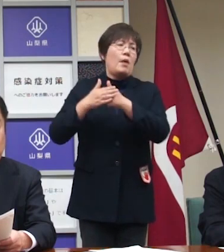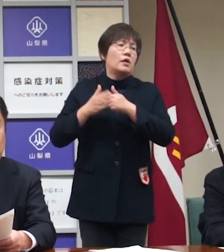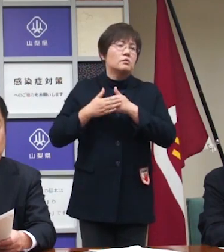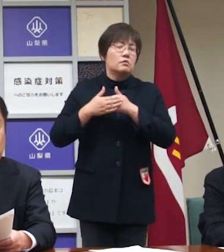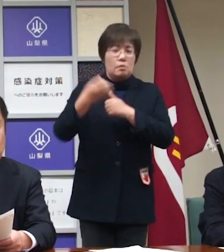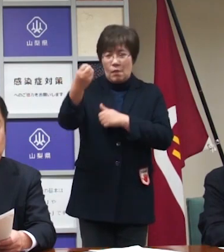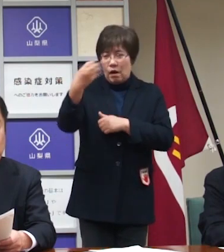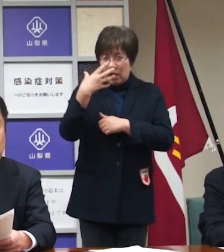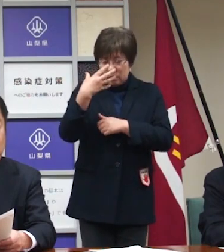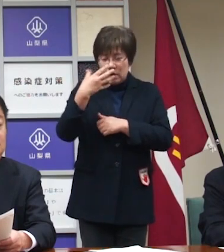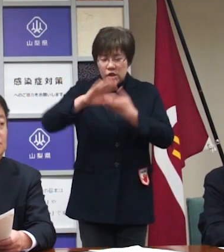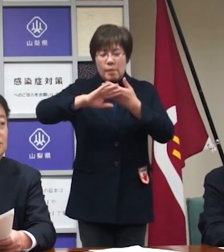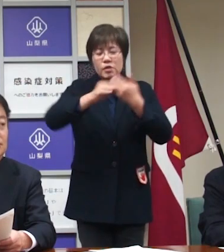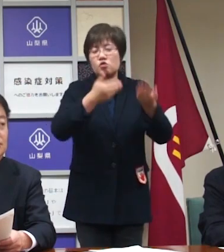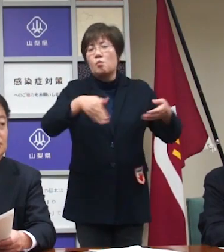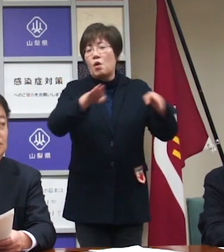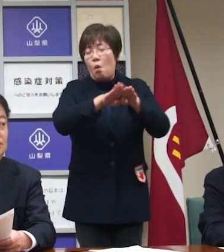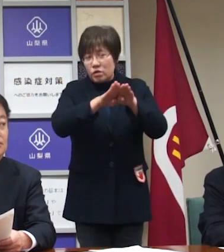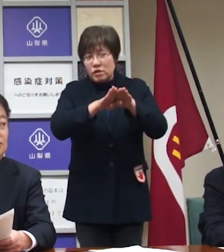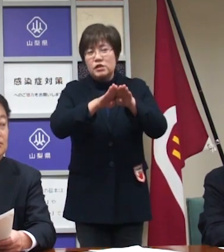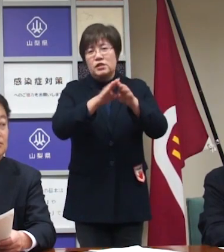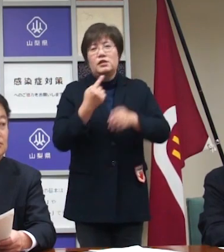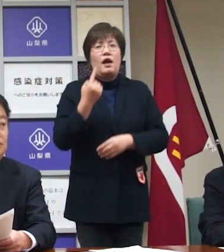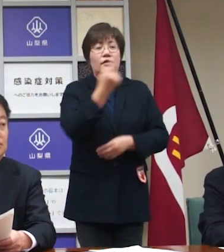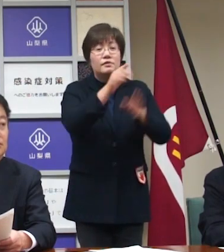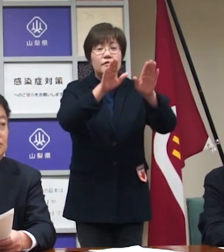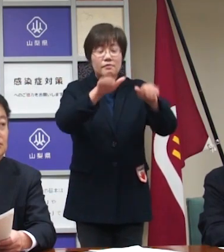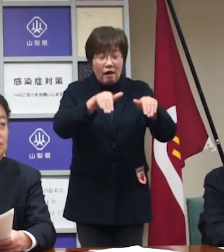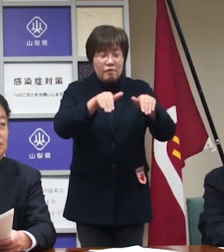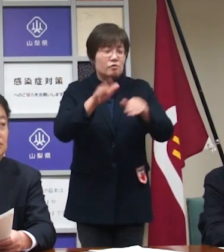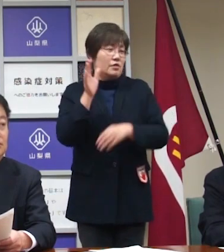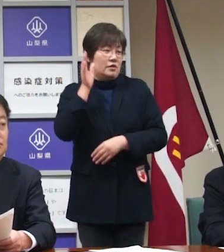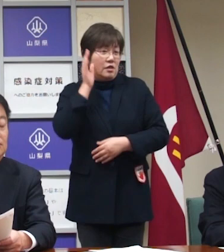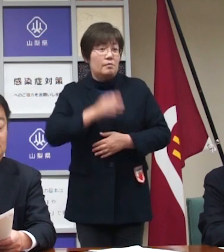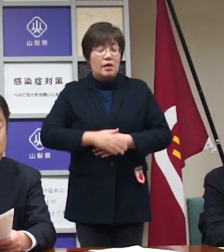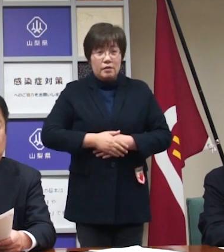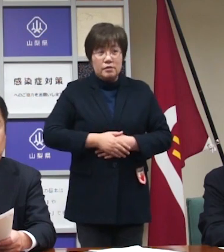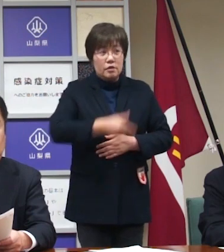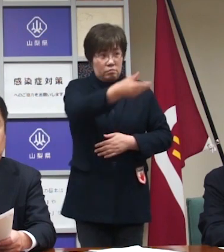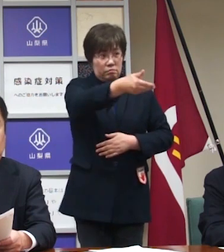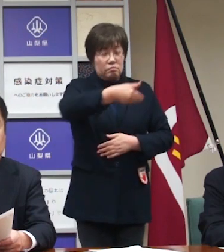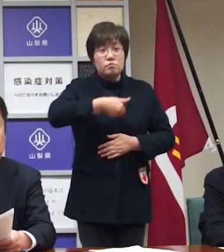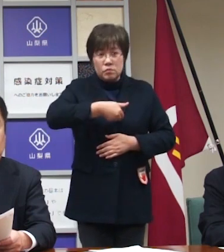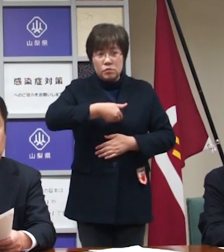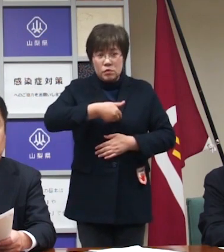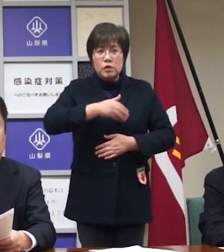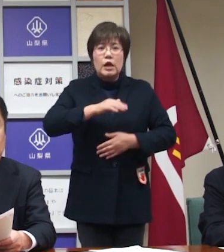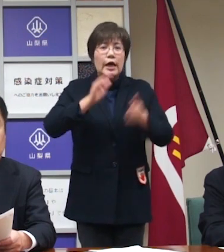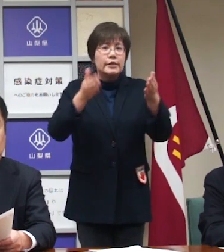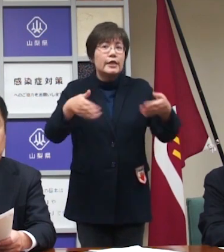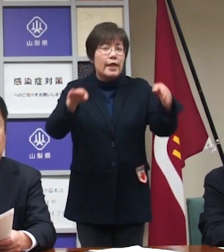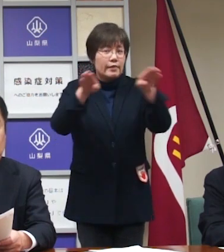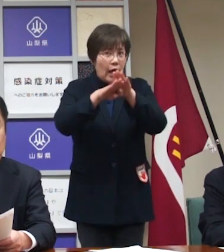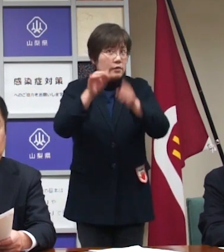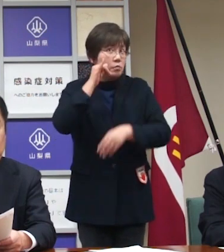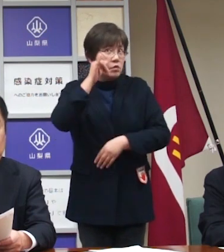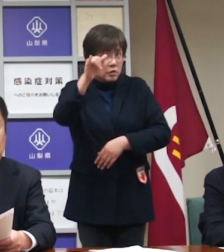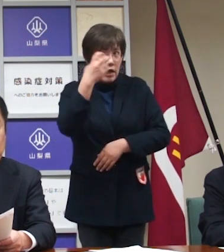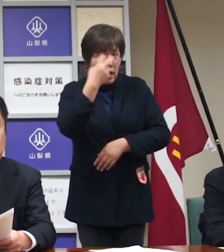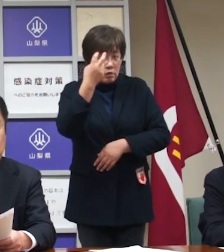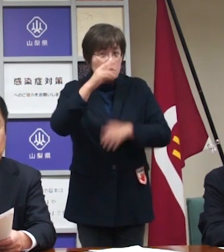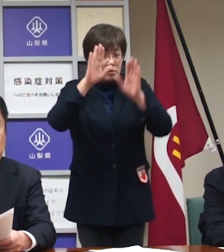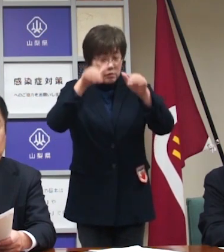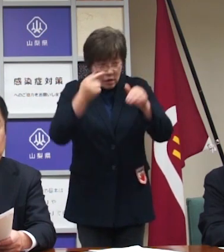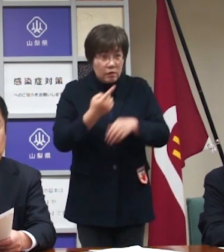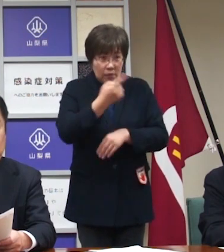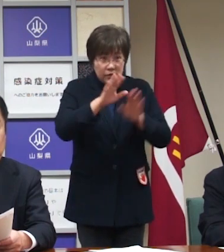って、違う機関を利用されたと聞いています。 それはセンターに連絡した上でしょうか。 センターに